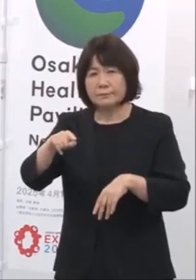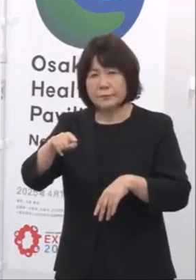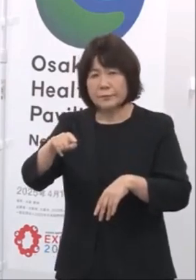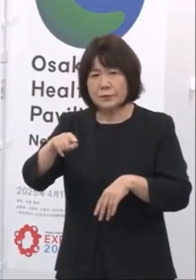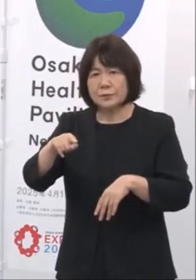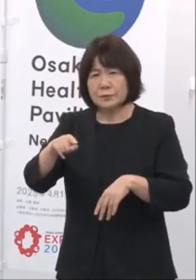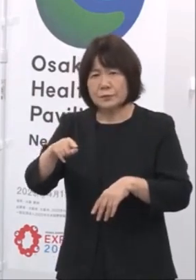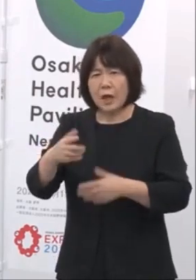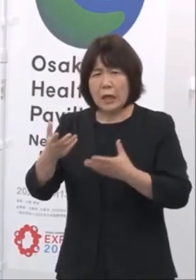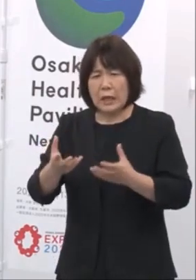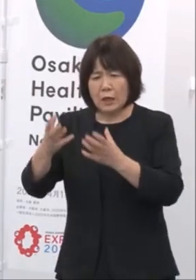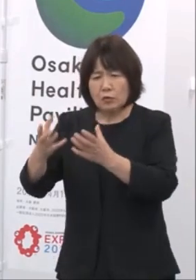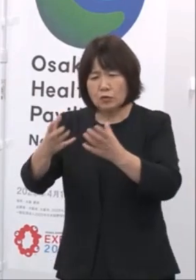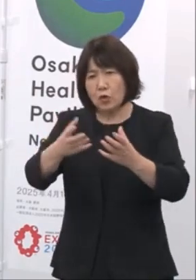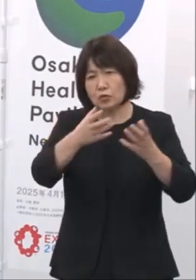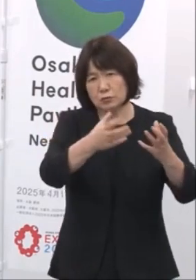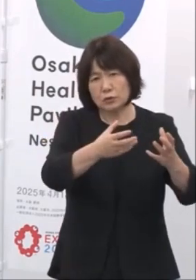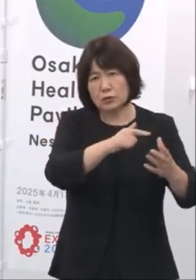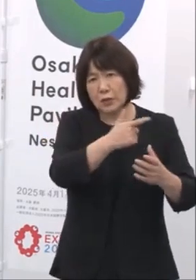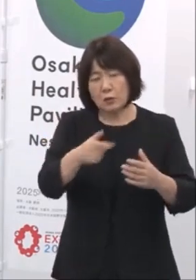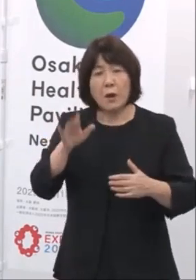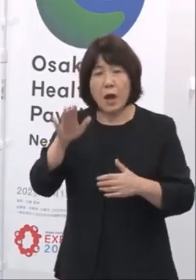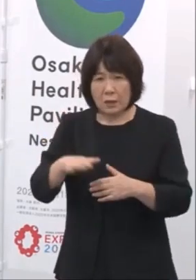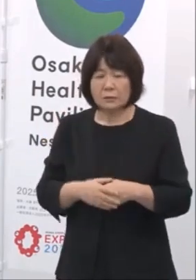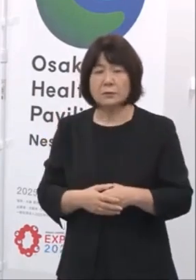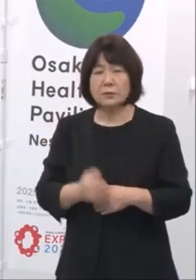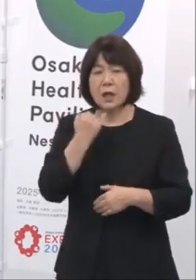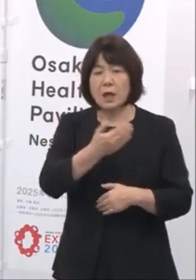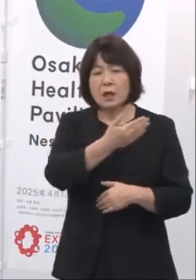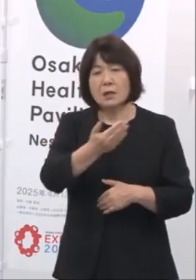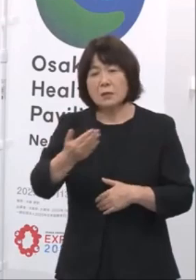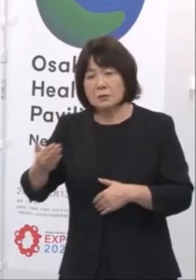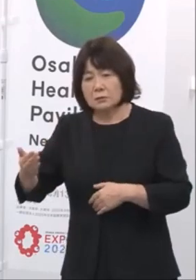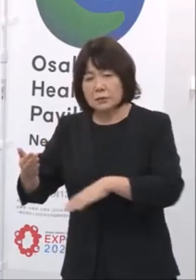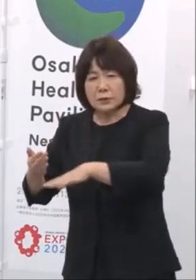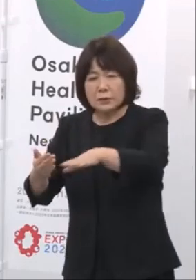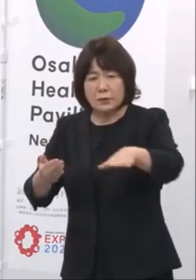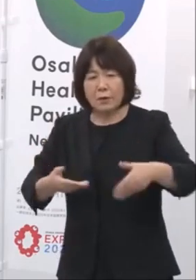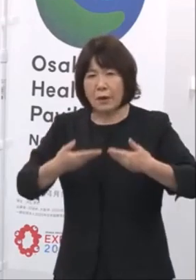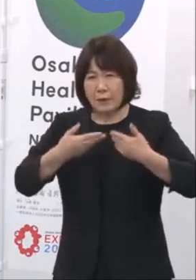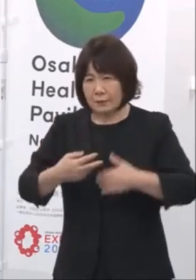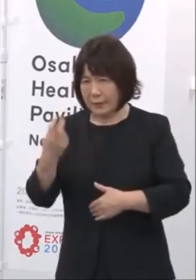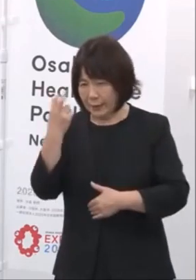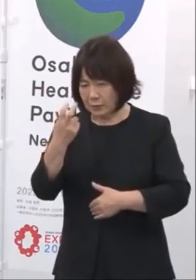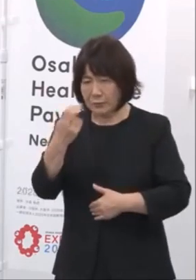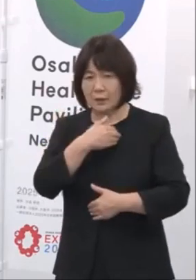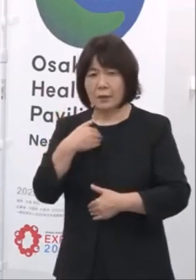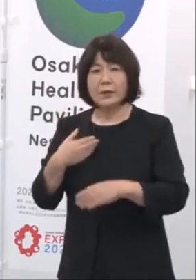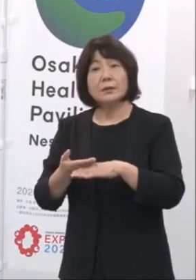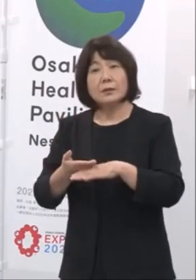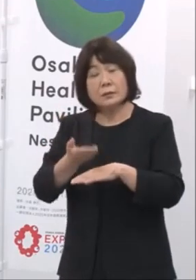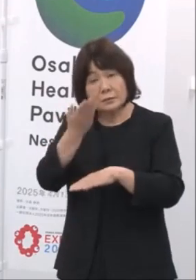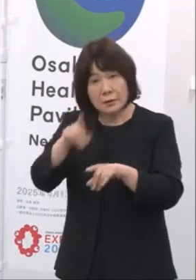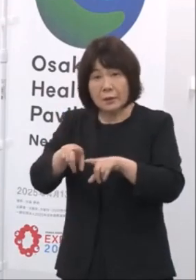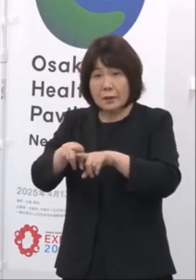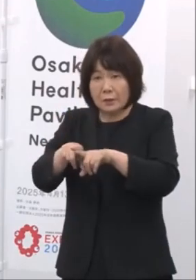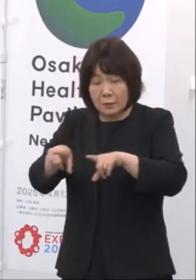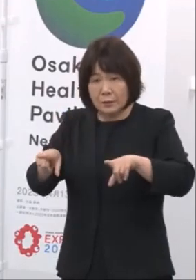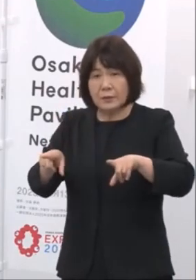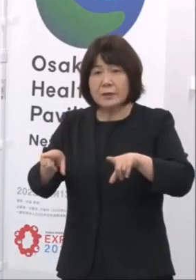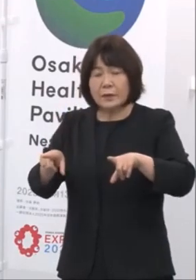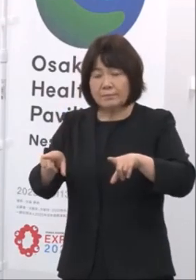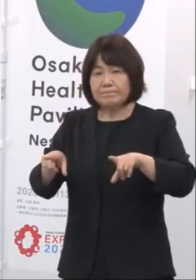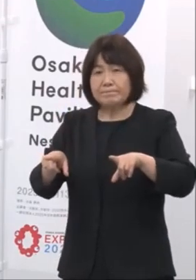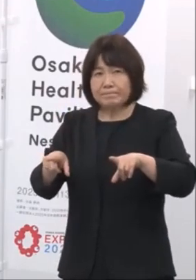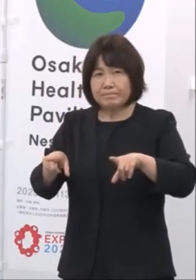漂流物なんかもあったりするでしょうから、そこの海の中、その安全を確認できた上で、当然海の